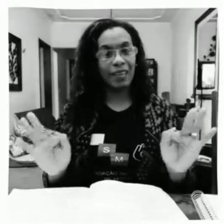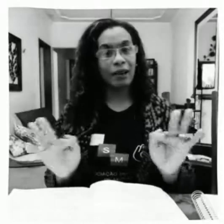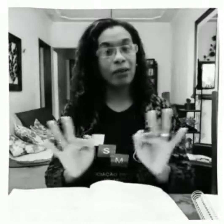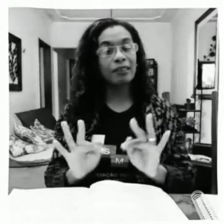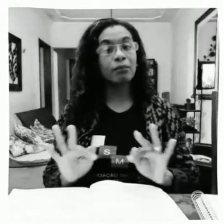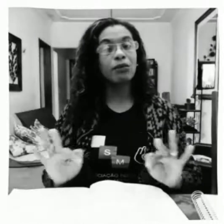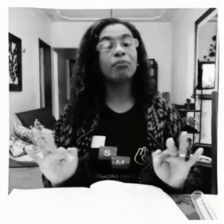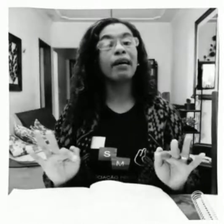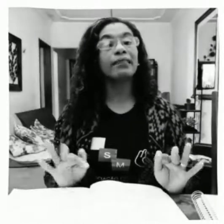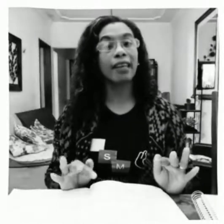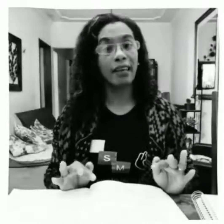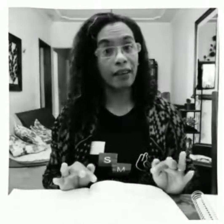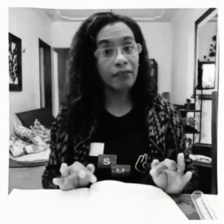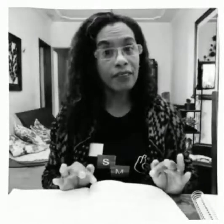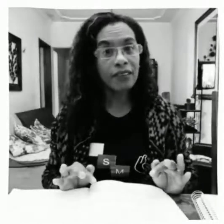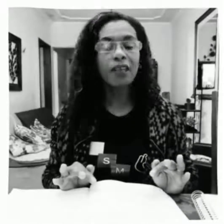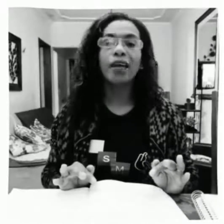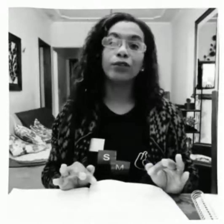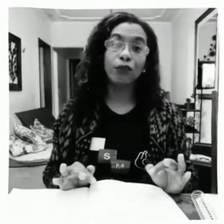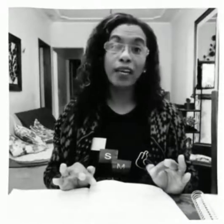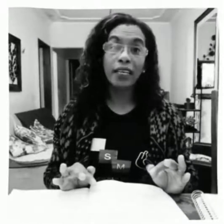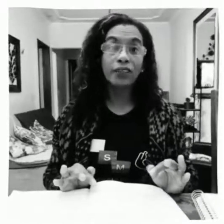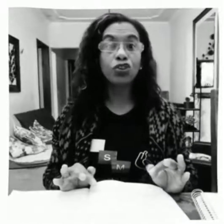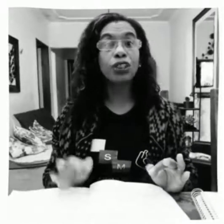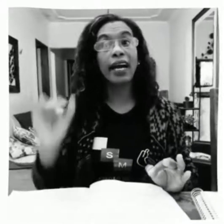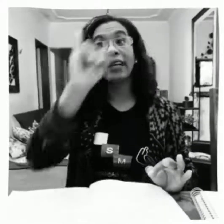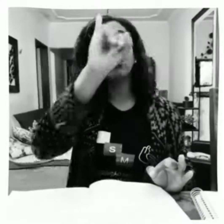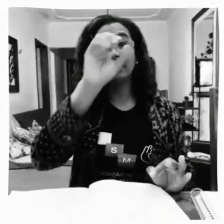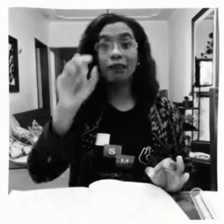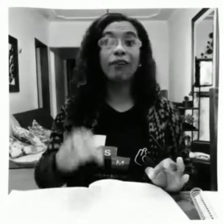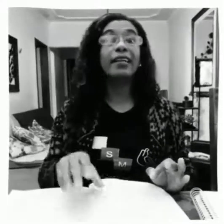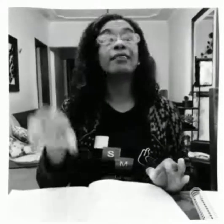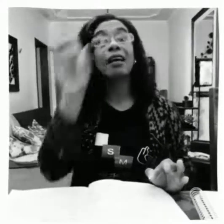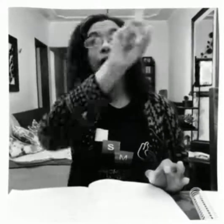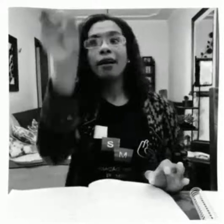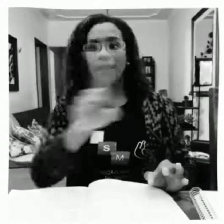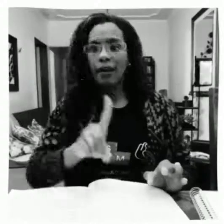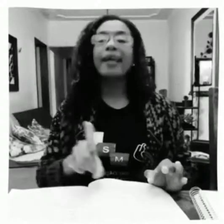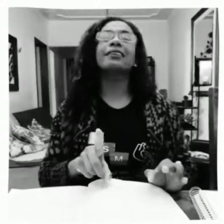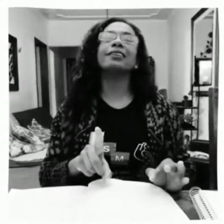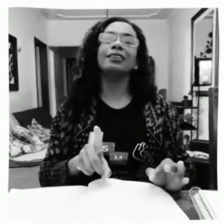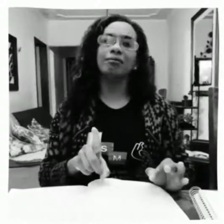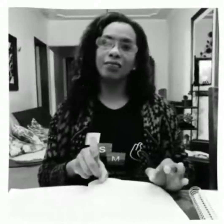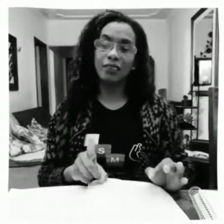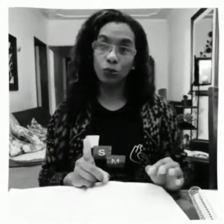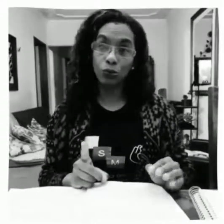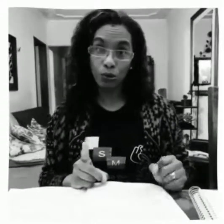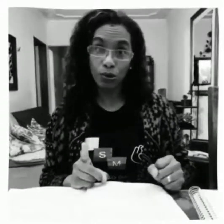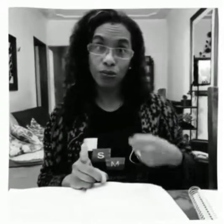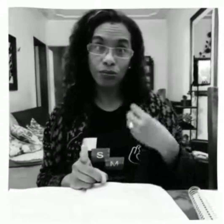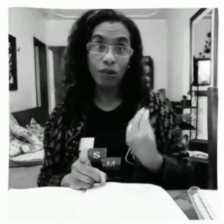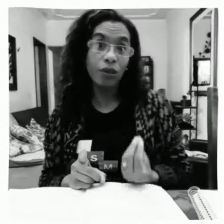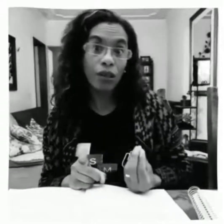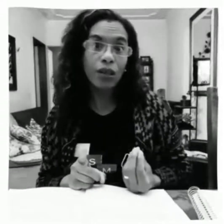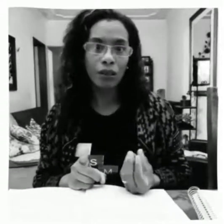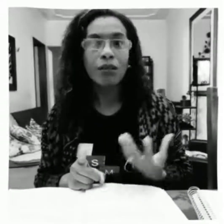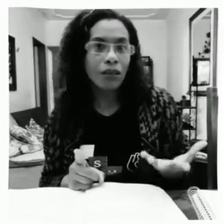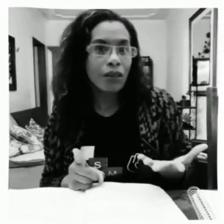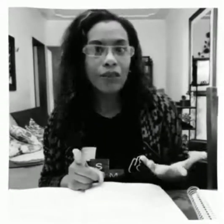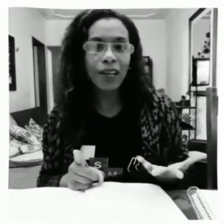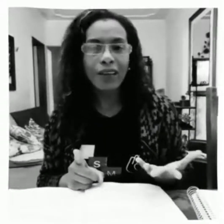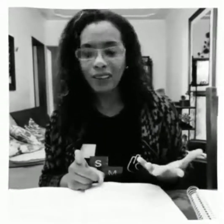ondulante. É com as mãos mais leves. É diferente de raio que você faz assim, sinuoso